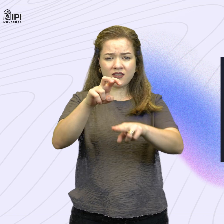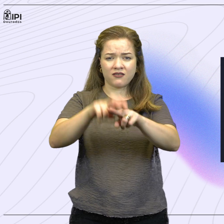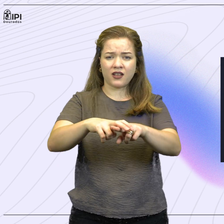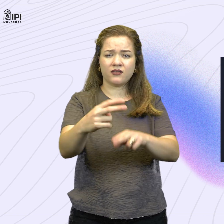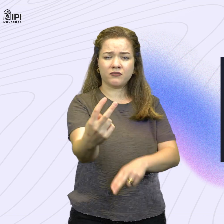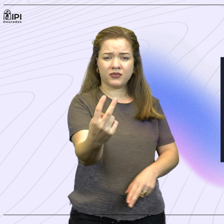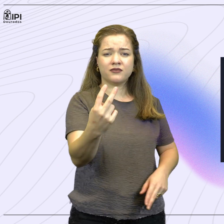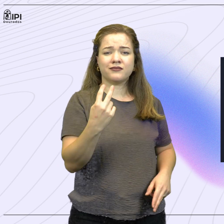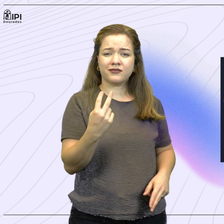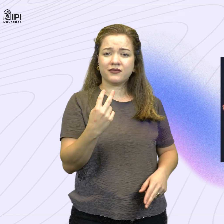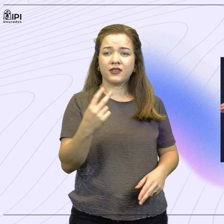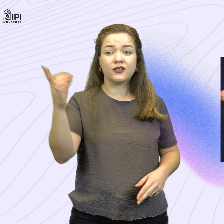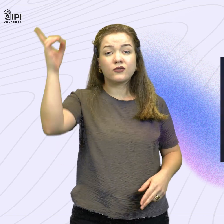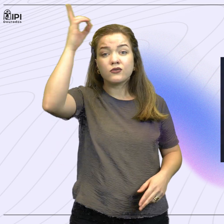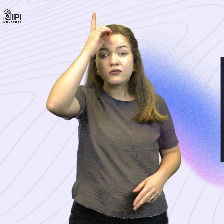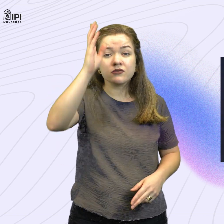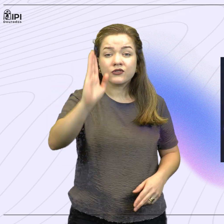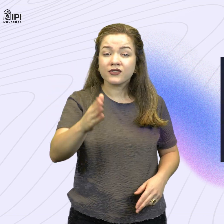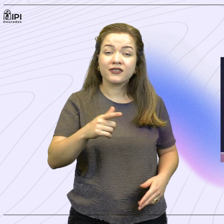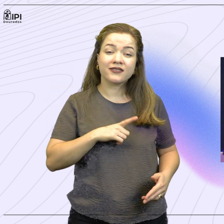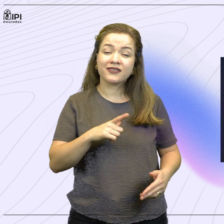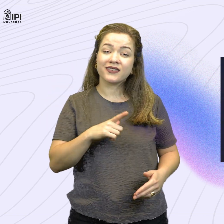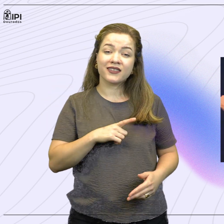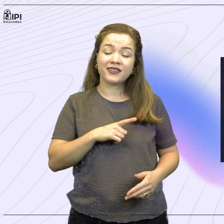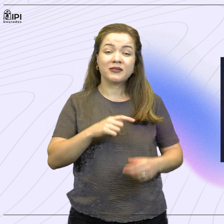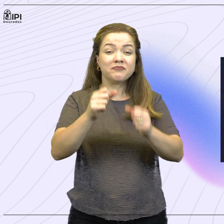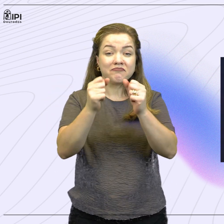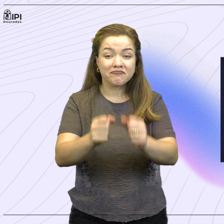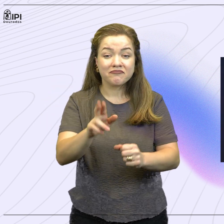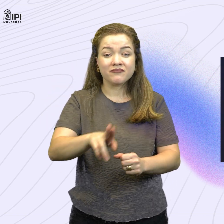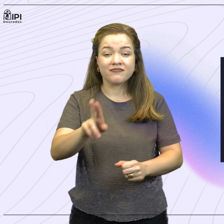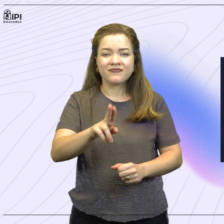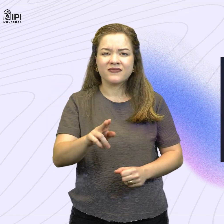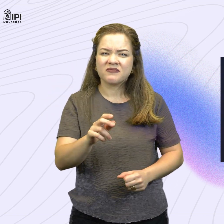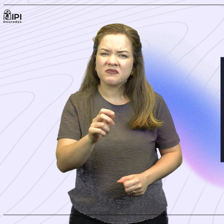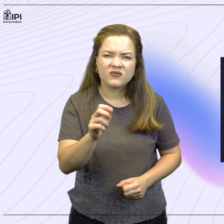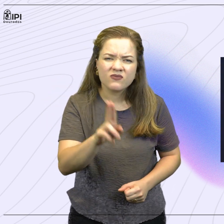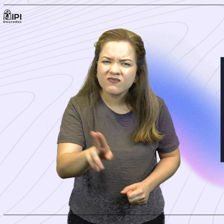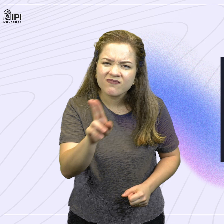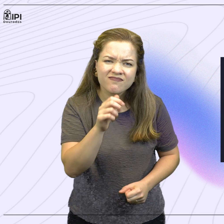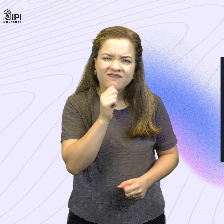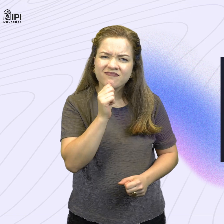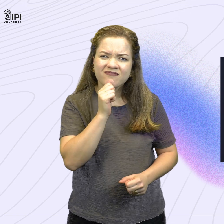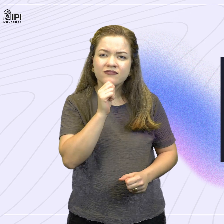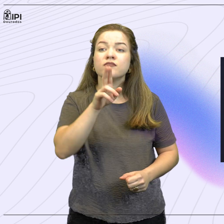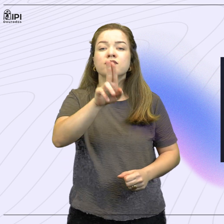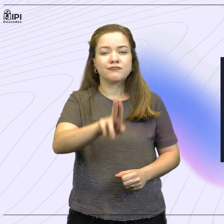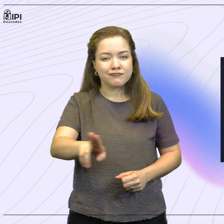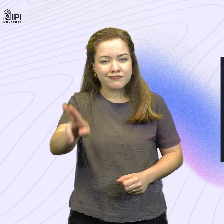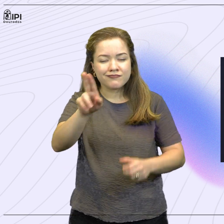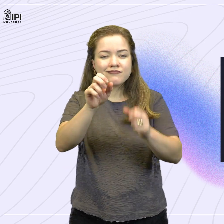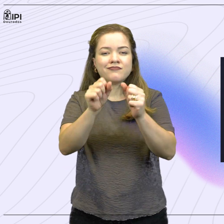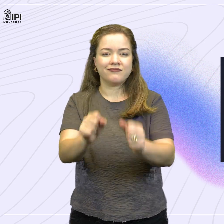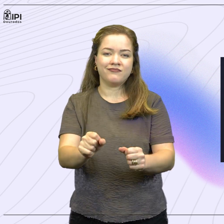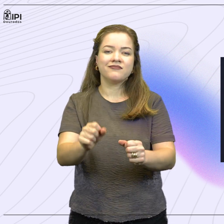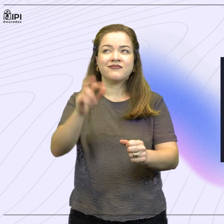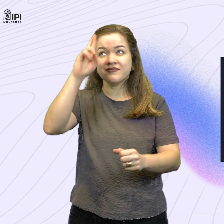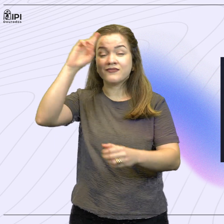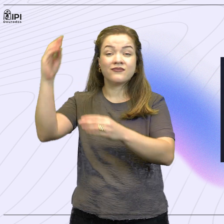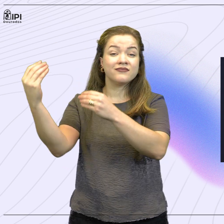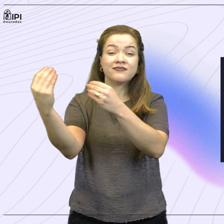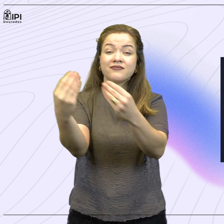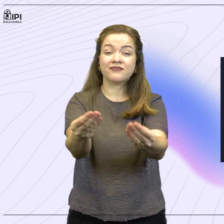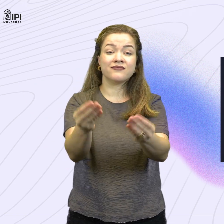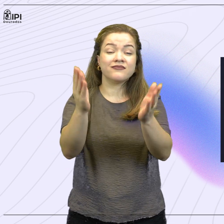tem algo que Deus já te deu, que você pode utilizar se ainda não está utilizando. O Senhor já te deu ferramentas em suas